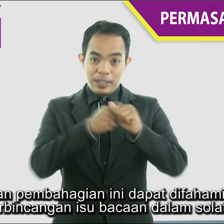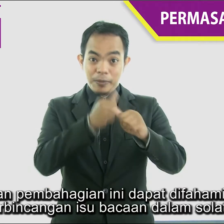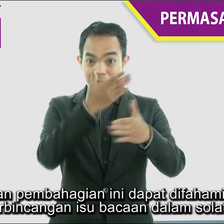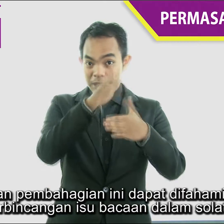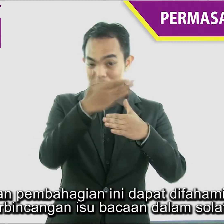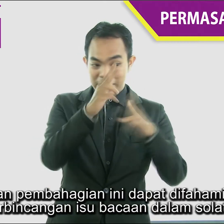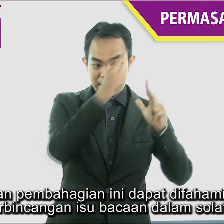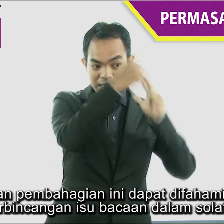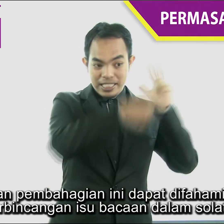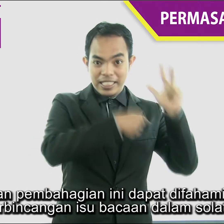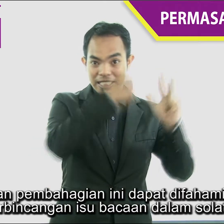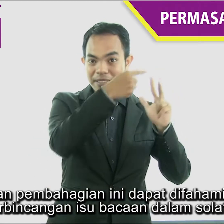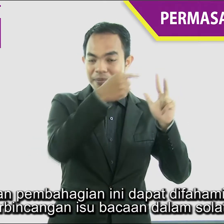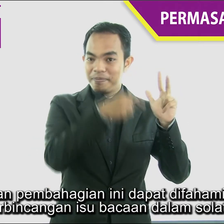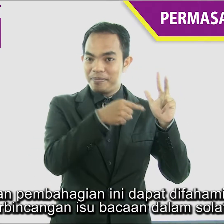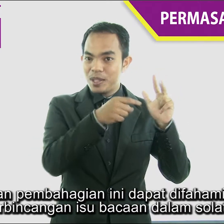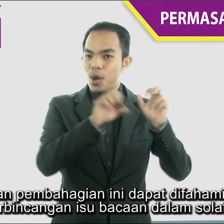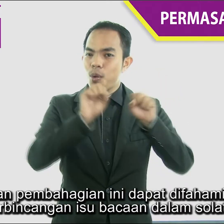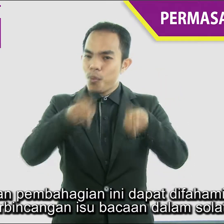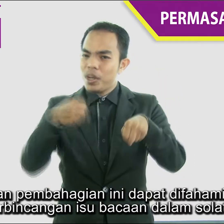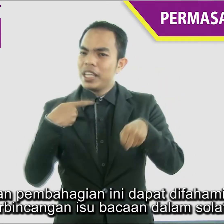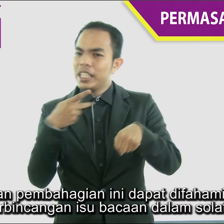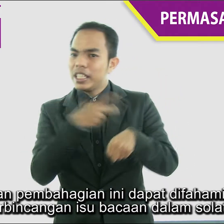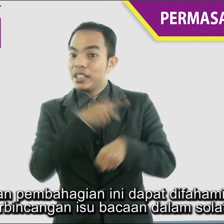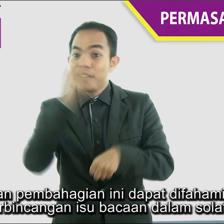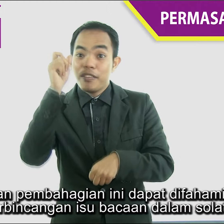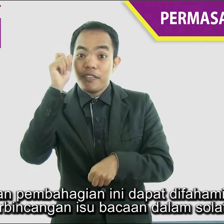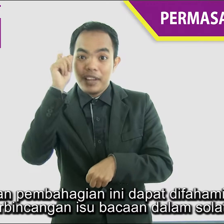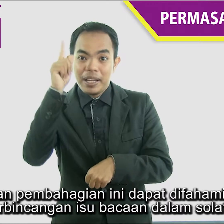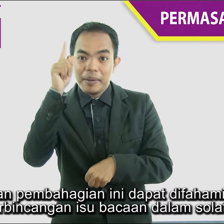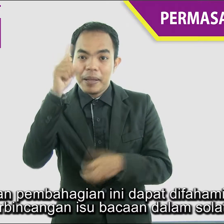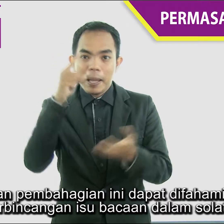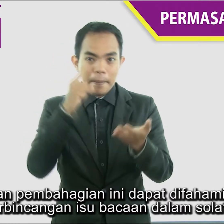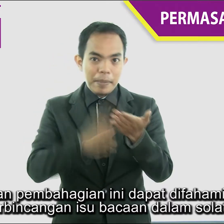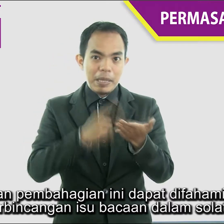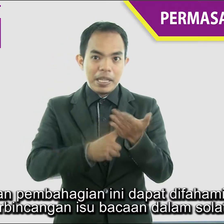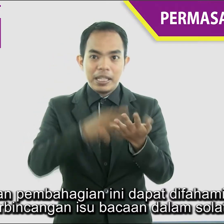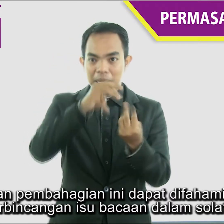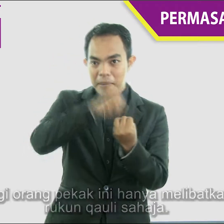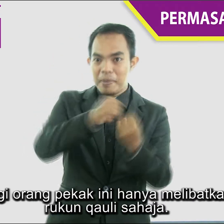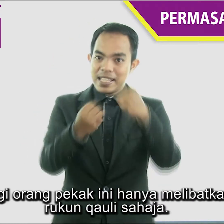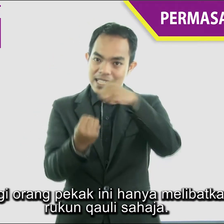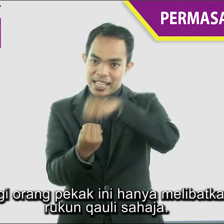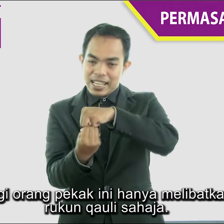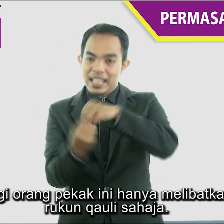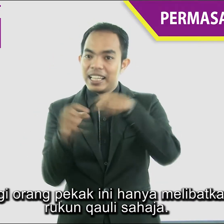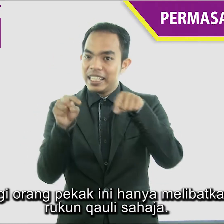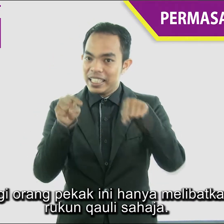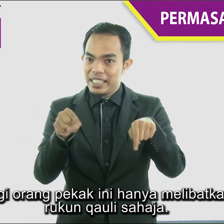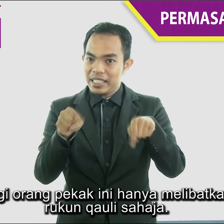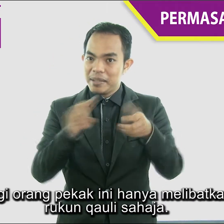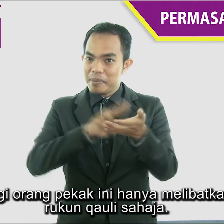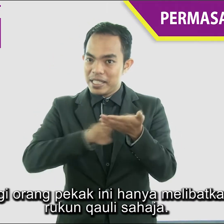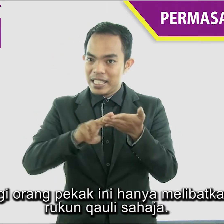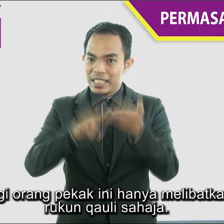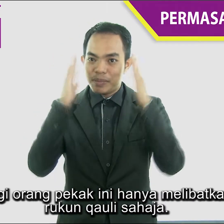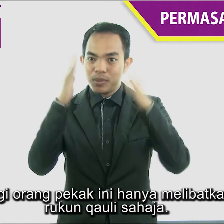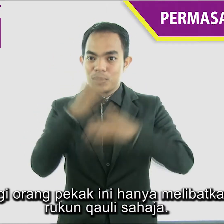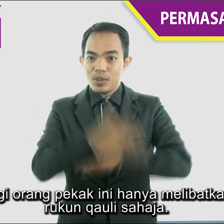Berdasarkan pembahagian ini dapat difahami bahawa perbincangan isu bacaan dalam solat bagi orang pekak hanya